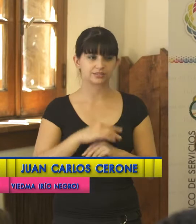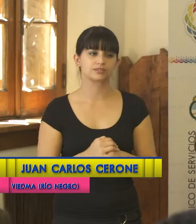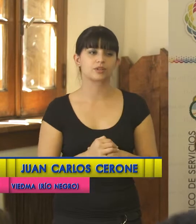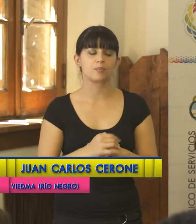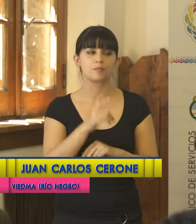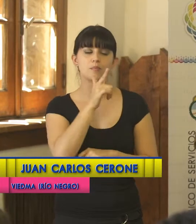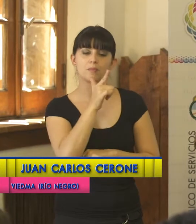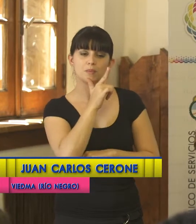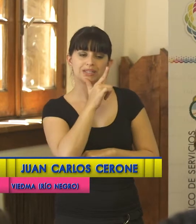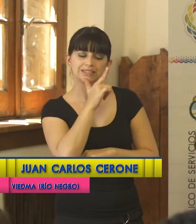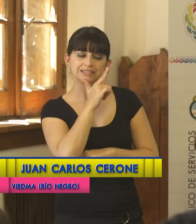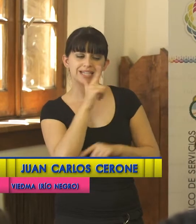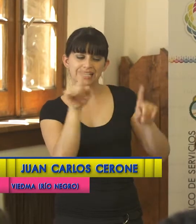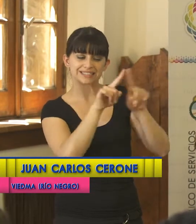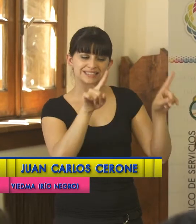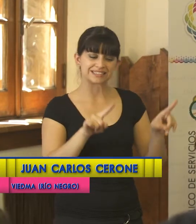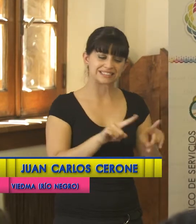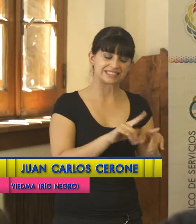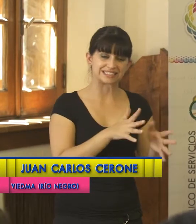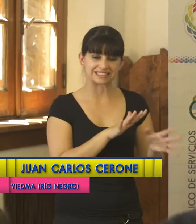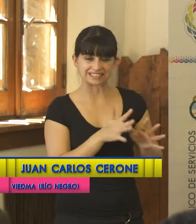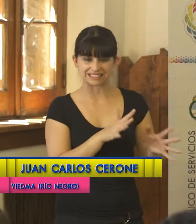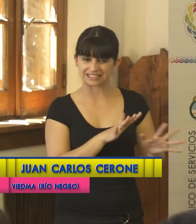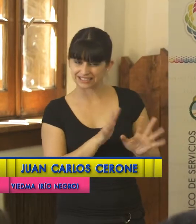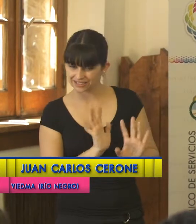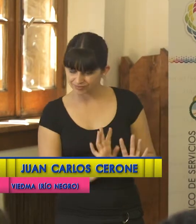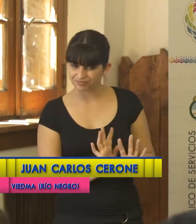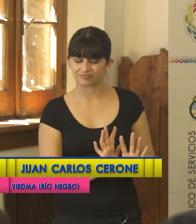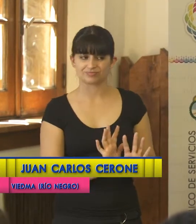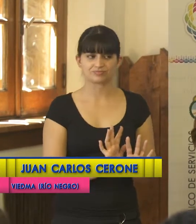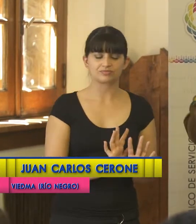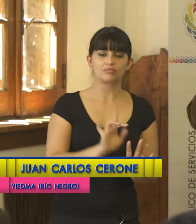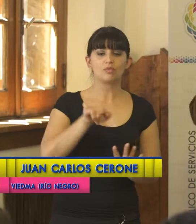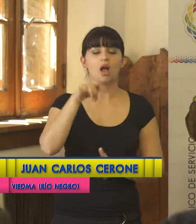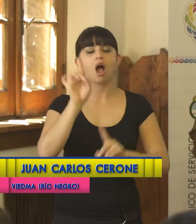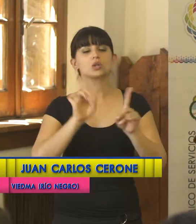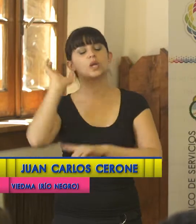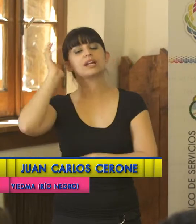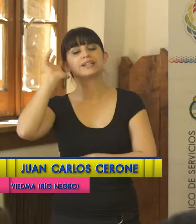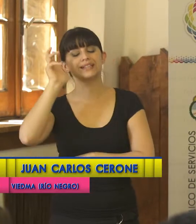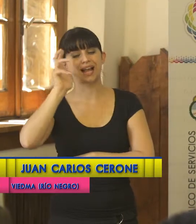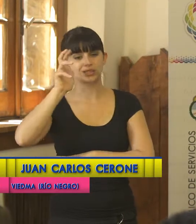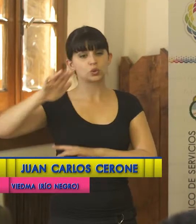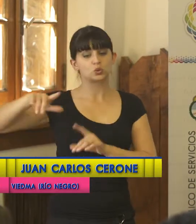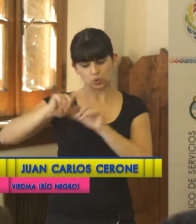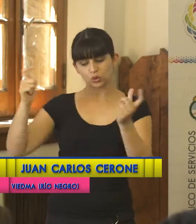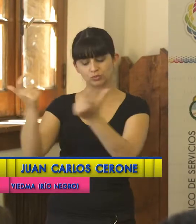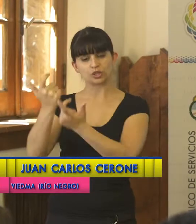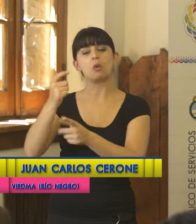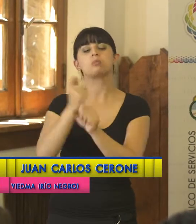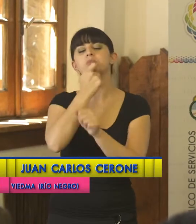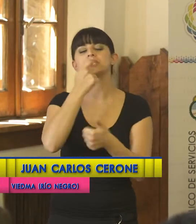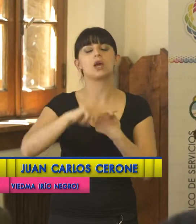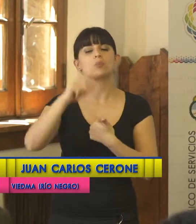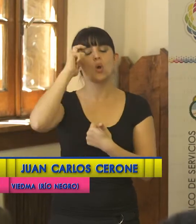con autorización explicar jazz de ellas radios comunitarias como encuentro la mejor